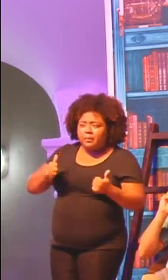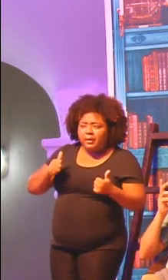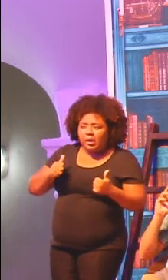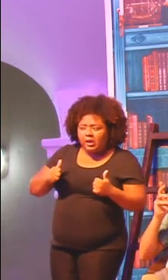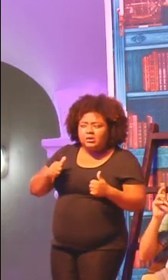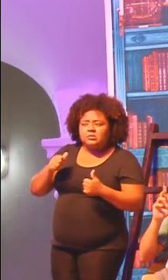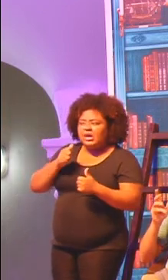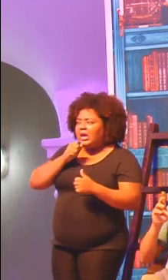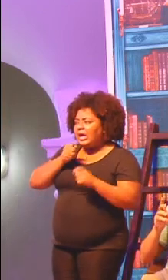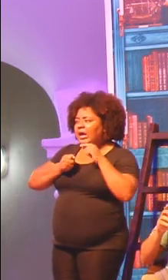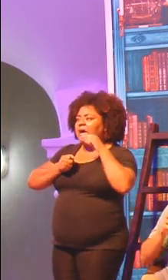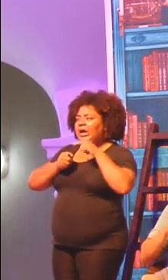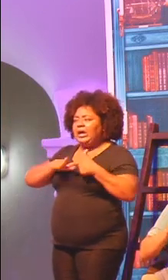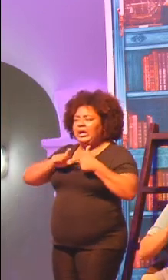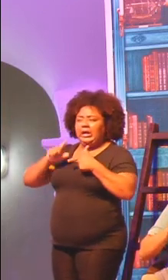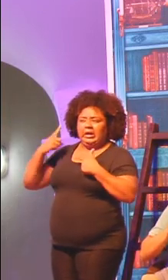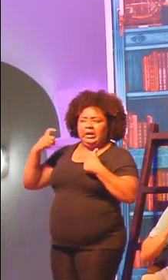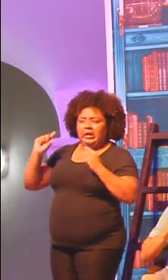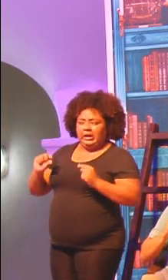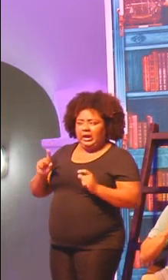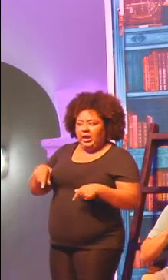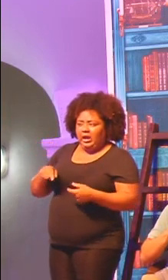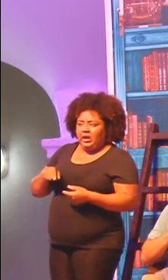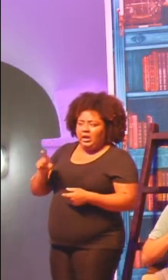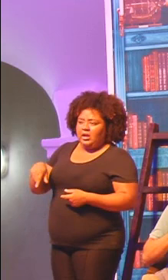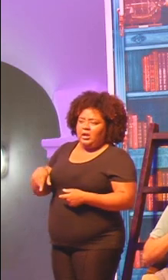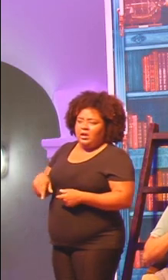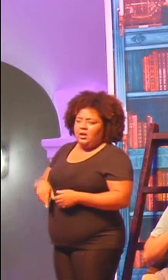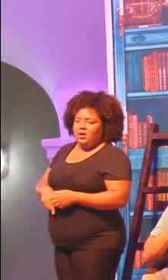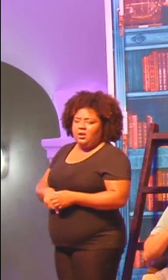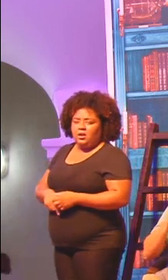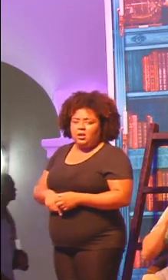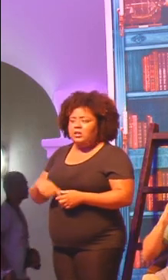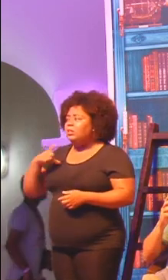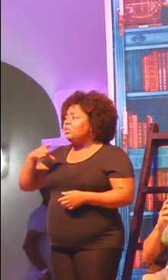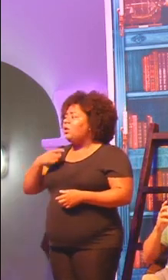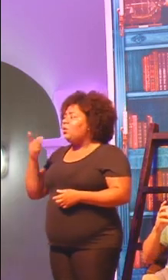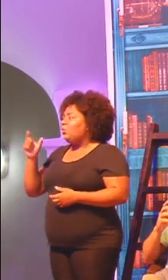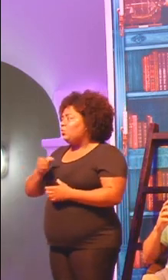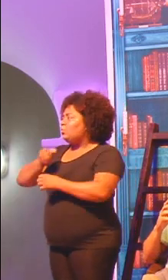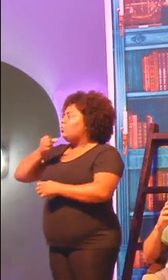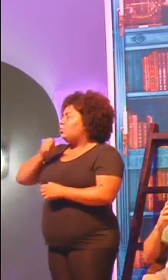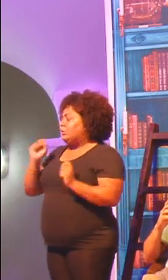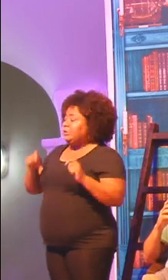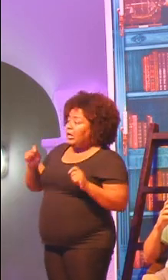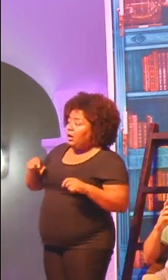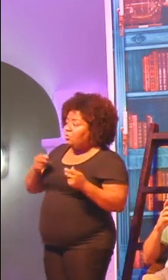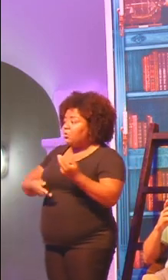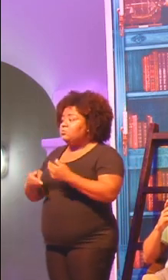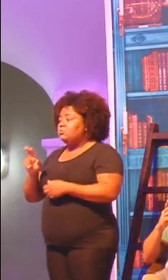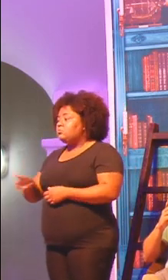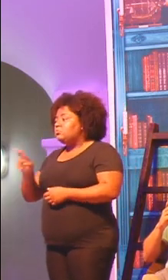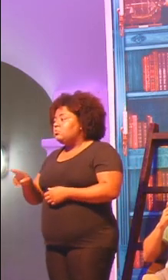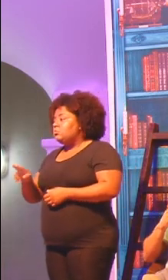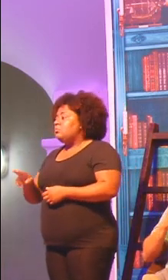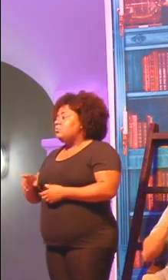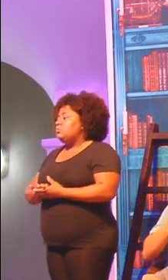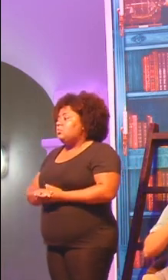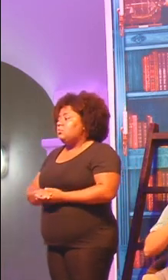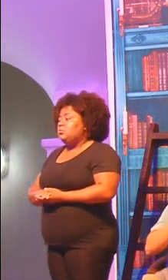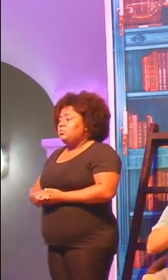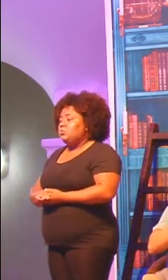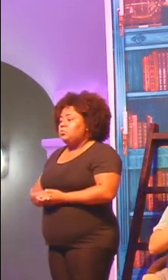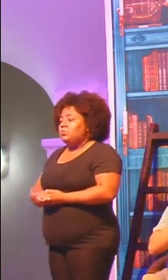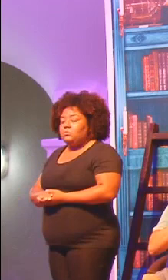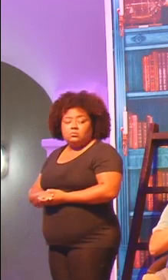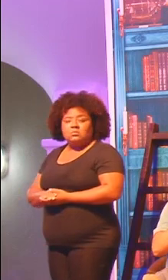microfone está falhando. Não está legal, né? Não sei se tem um outro microfone aqui que eu possa usar.